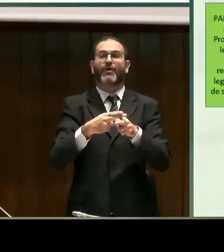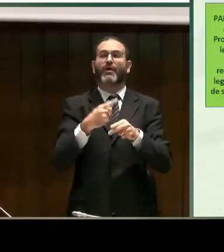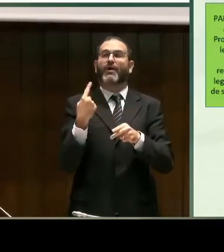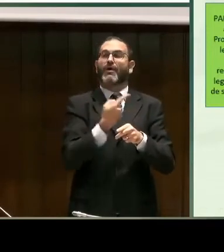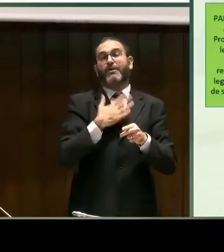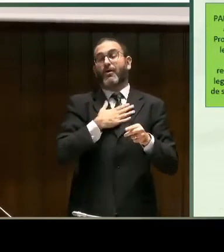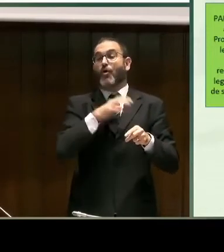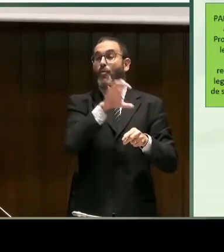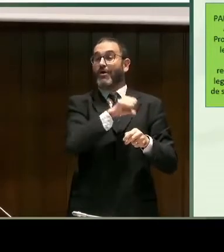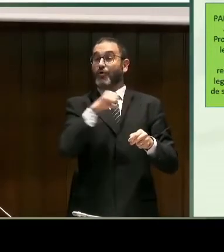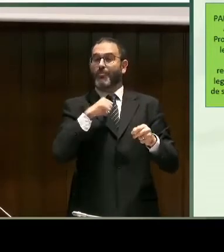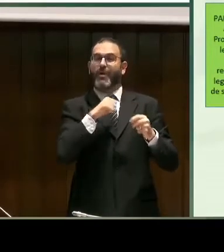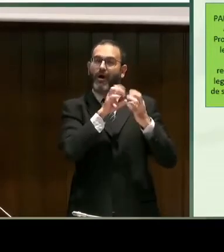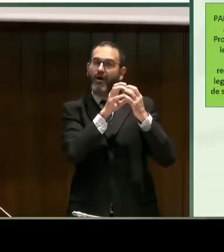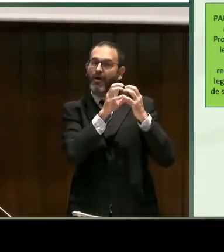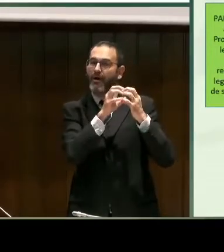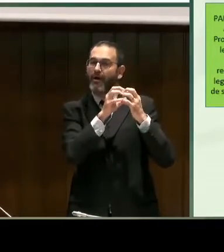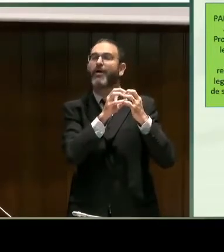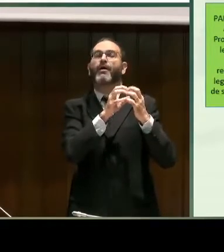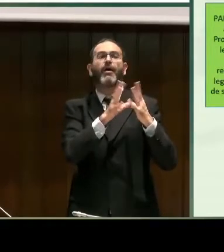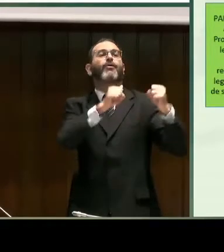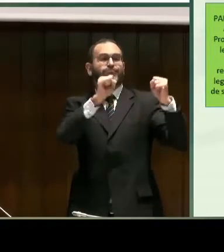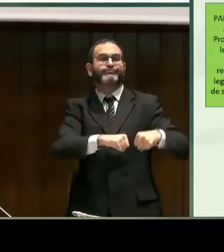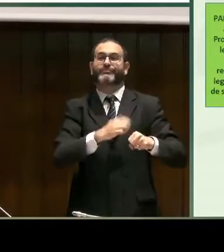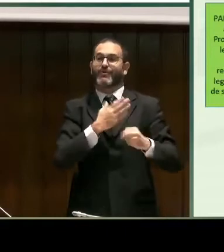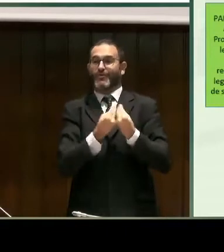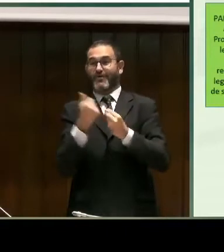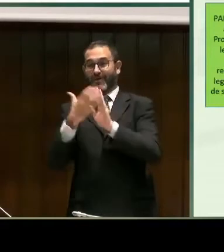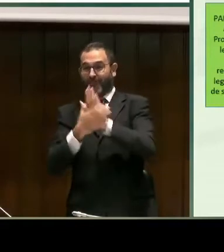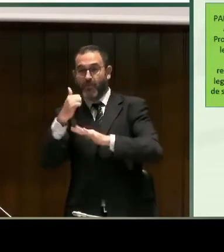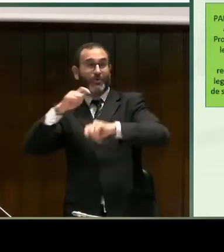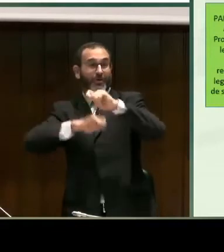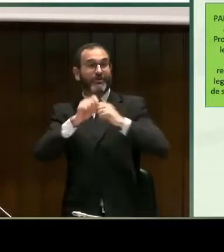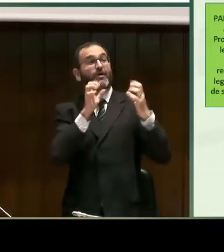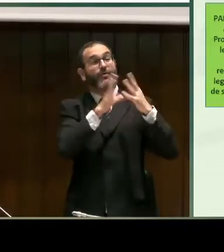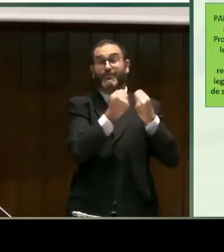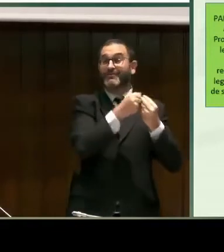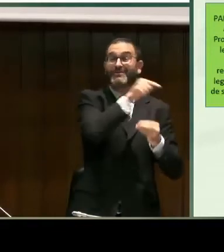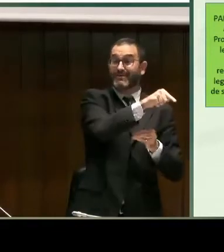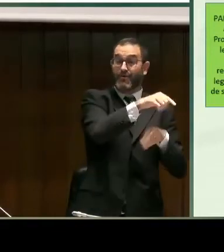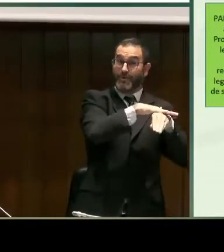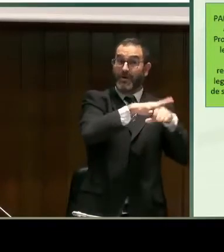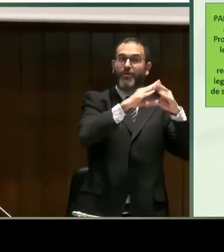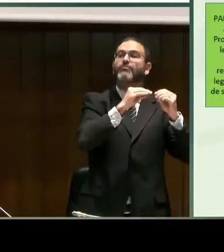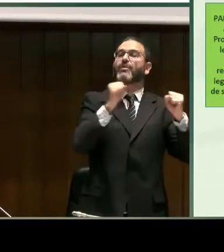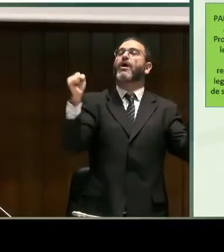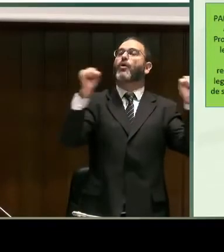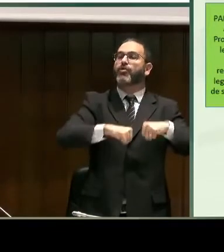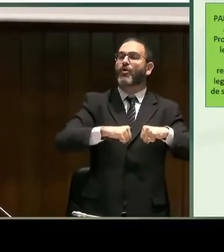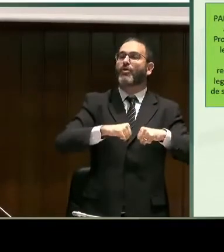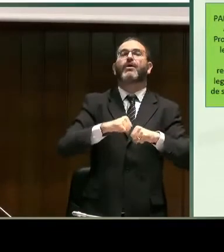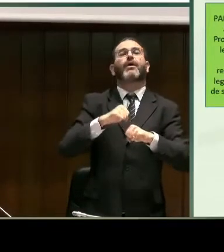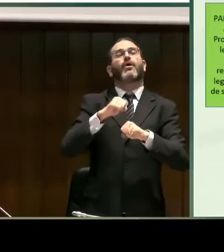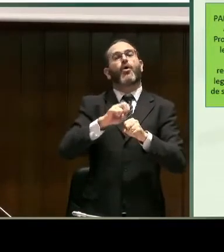eficaz como instrumento político en el territorio, lo cual no pasa a menudo. Pues nuestra federación, con el resto del